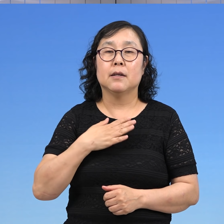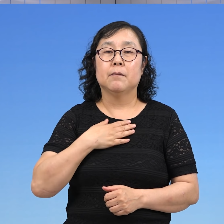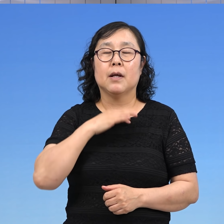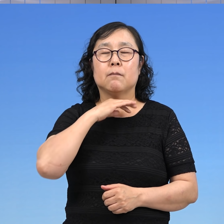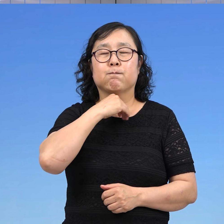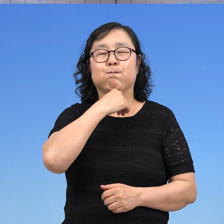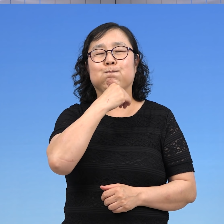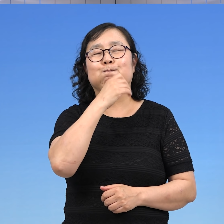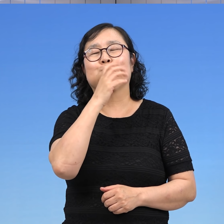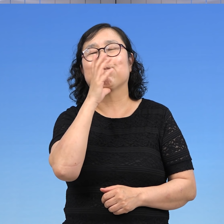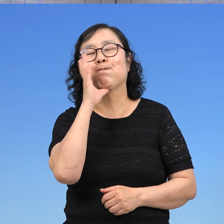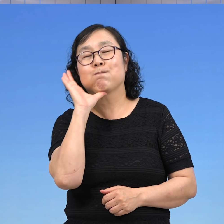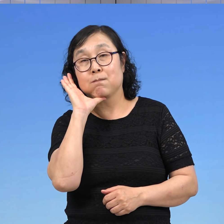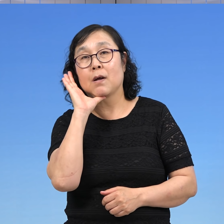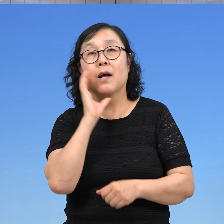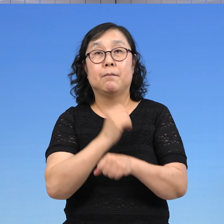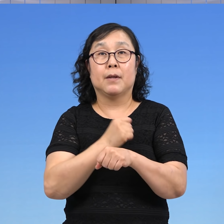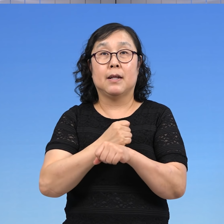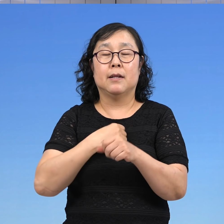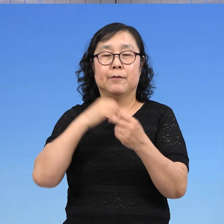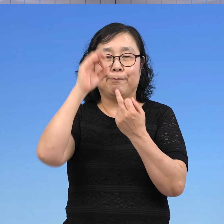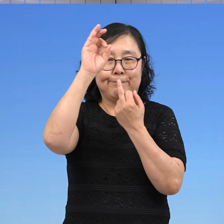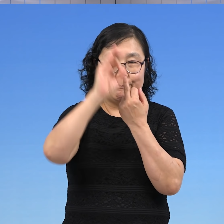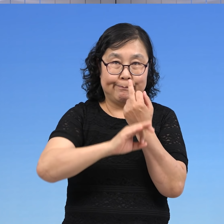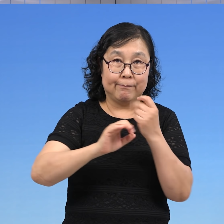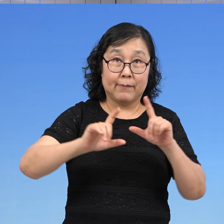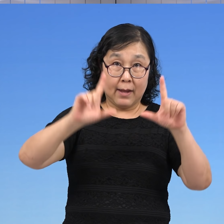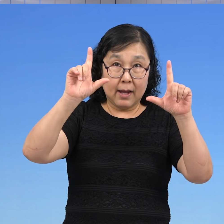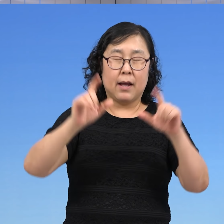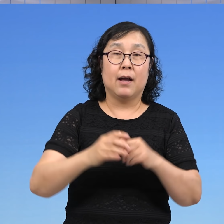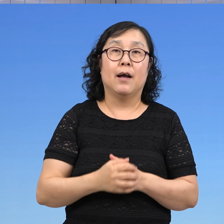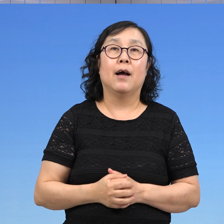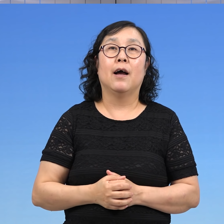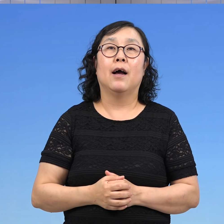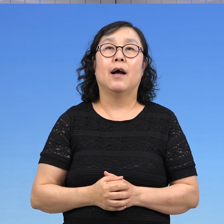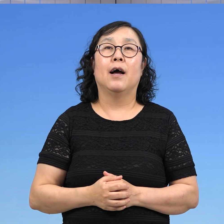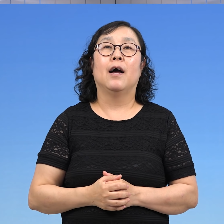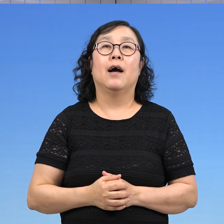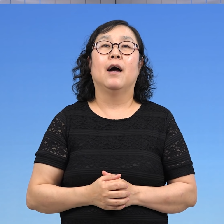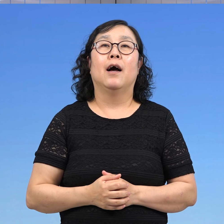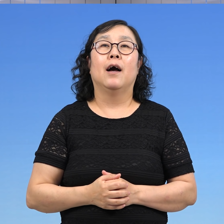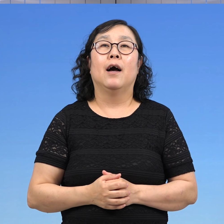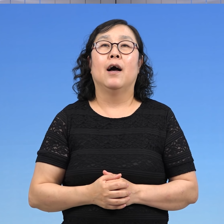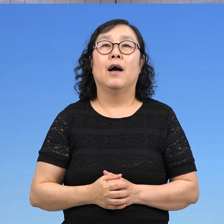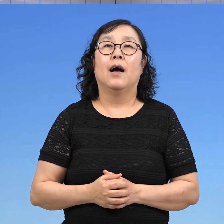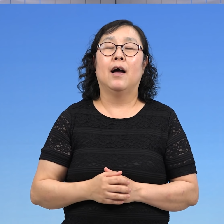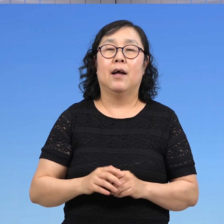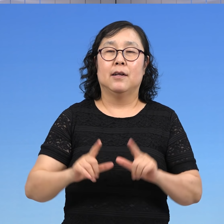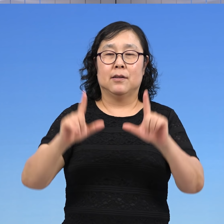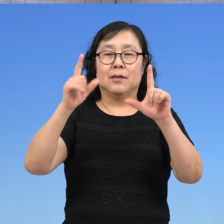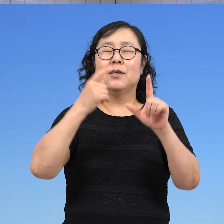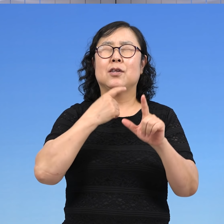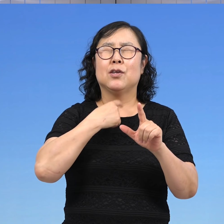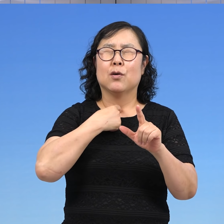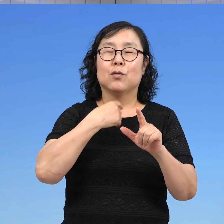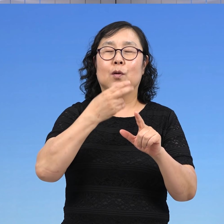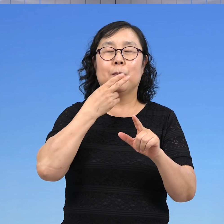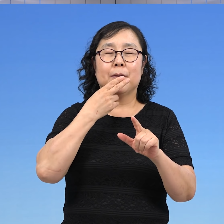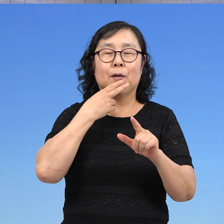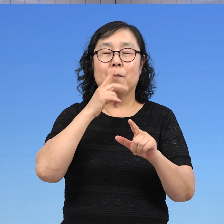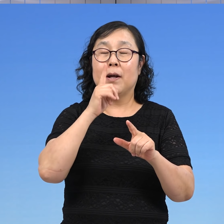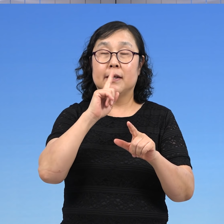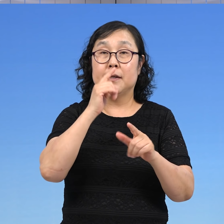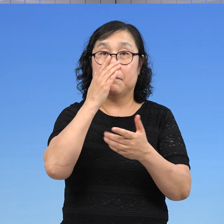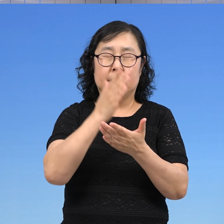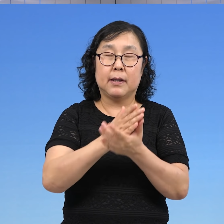후 폐 저가는 저는 이제 지는해 아니면 데 진해 여러분이 이렇게 말하지 마세요 떤 적도 없으면서 무슨